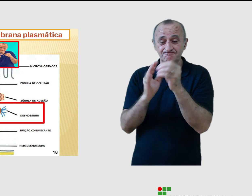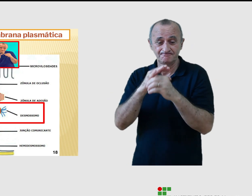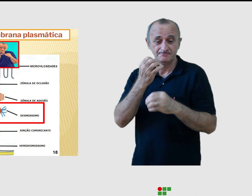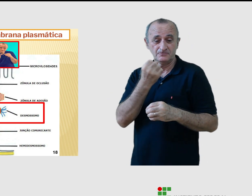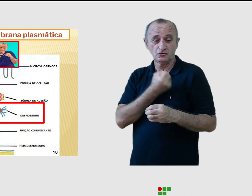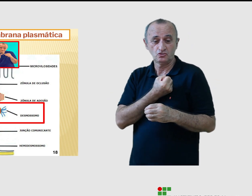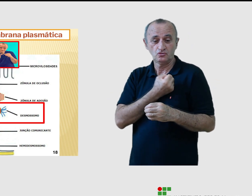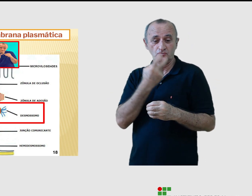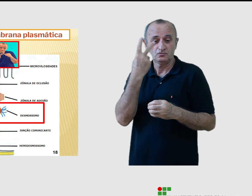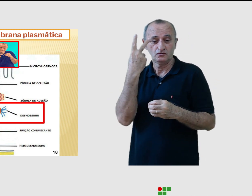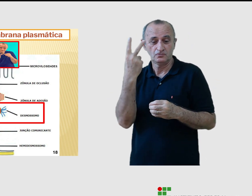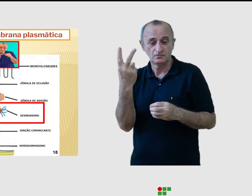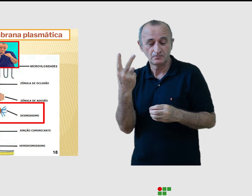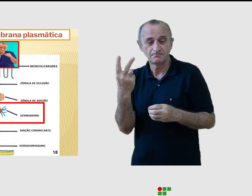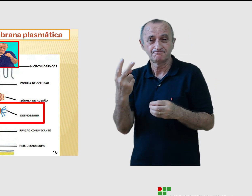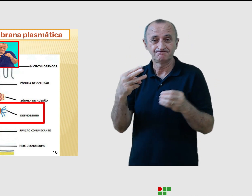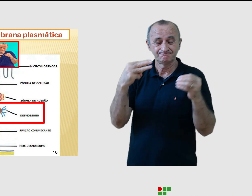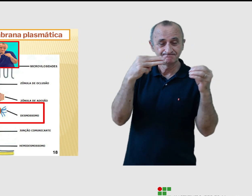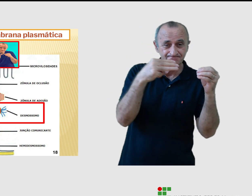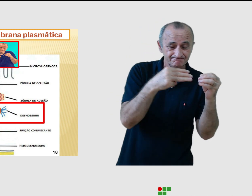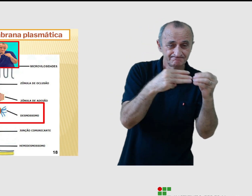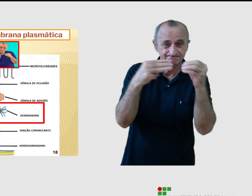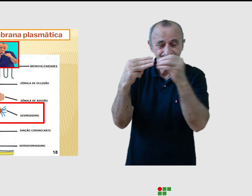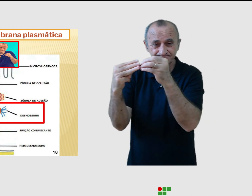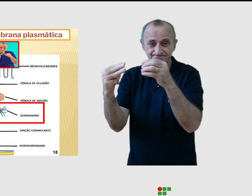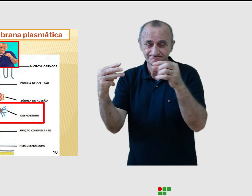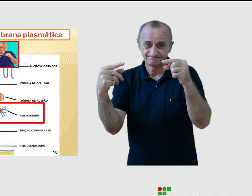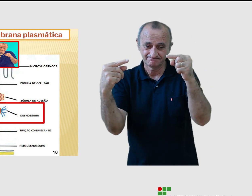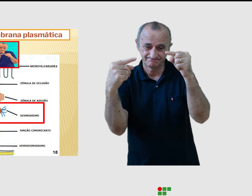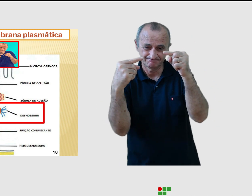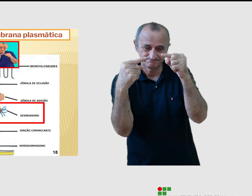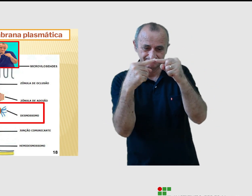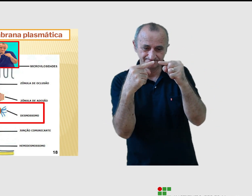Especializações da membrana plasmática, então, número 2,